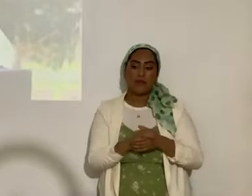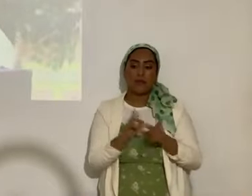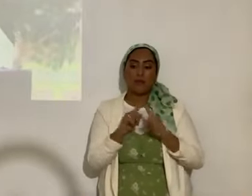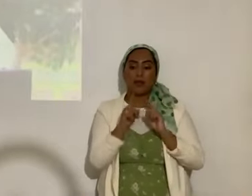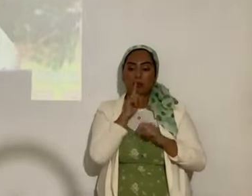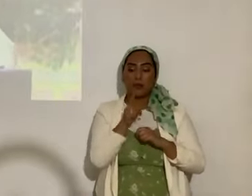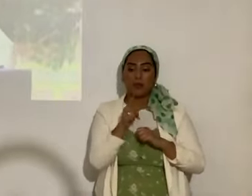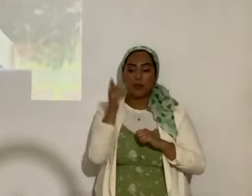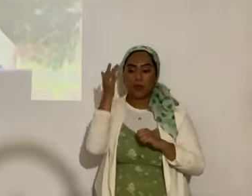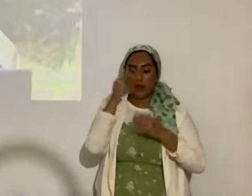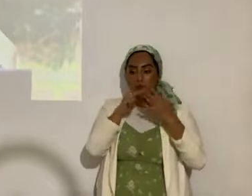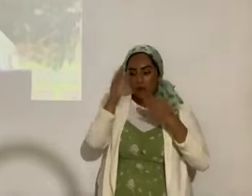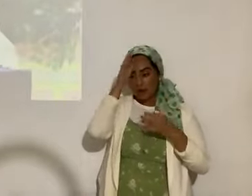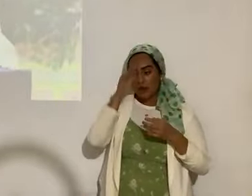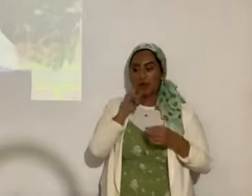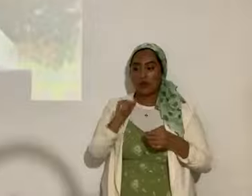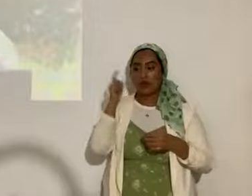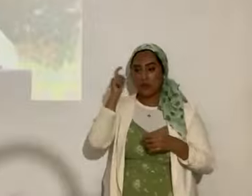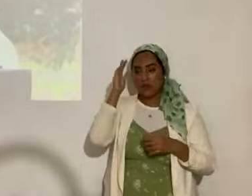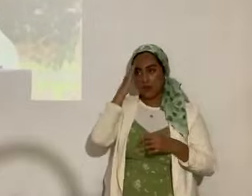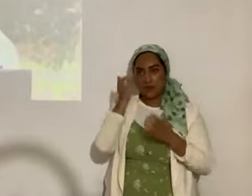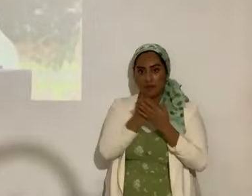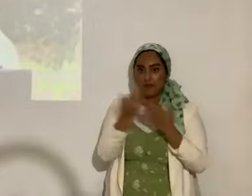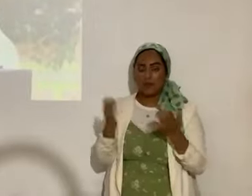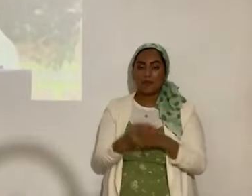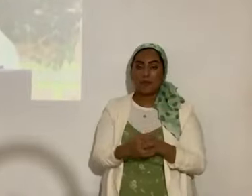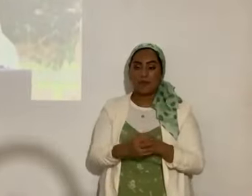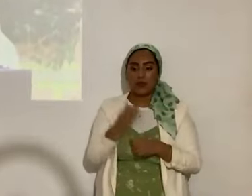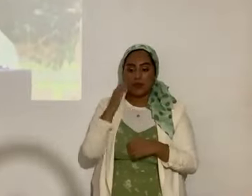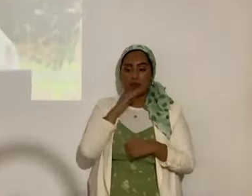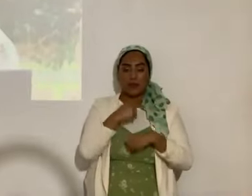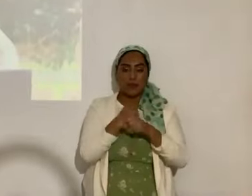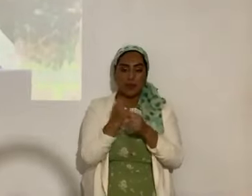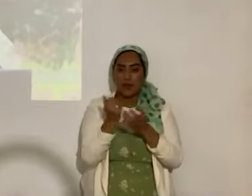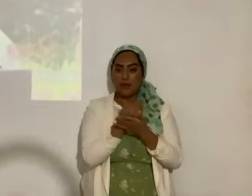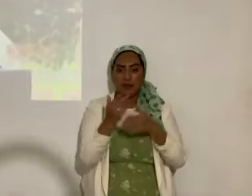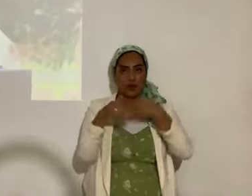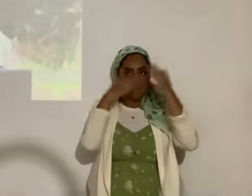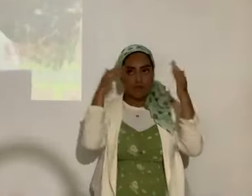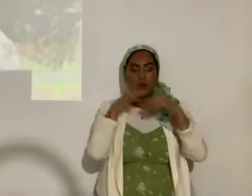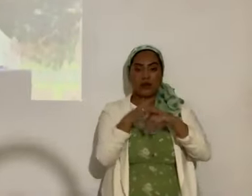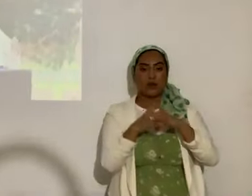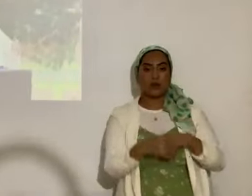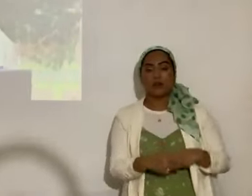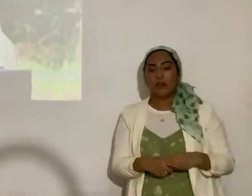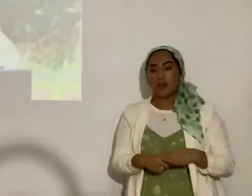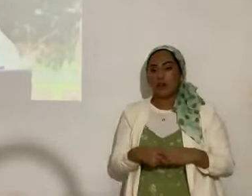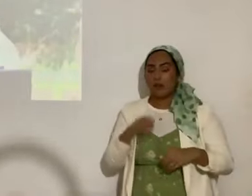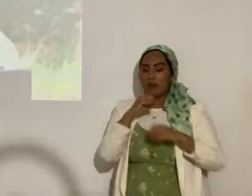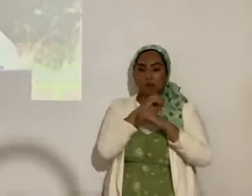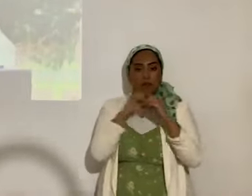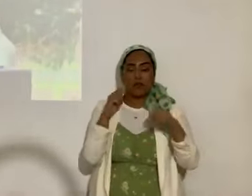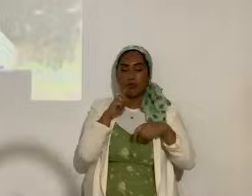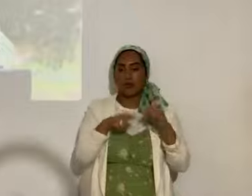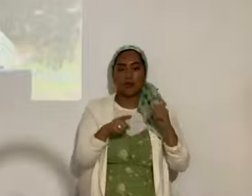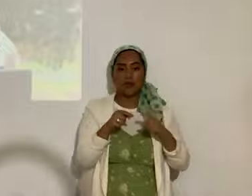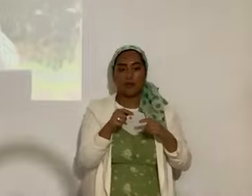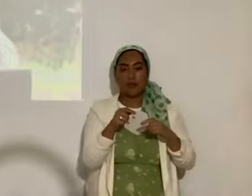realmente el Eterno es sabio él conoce todo Él es creador de todo cielos y tierra y nada a él se le puede